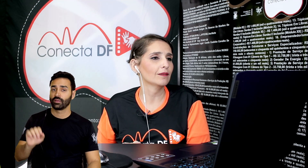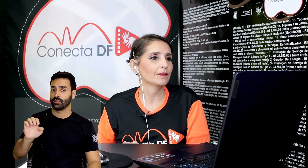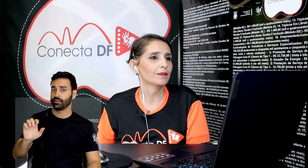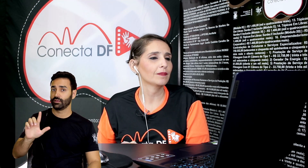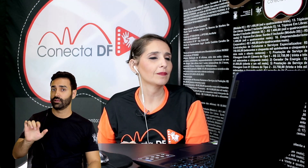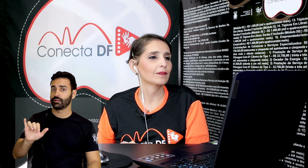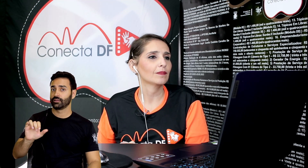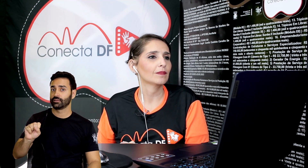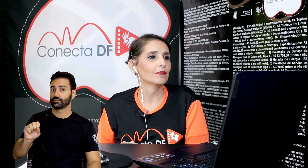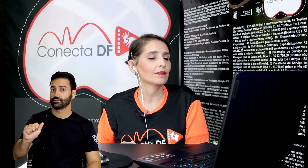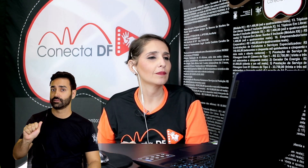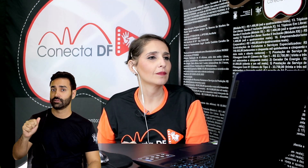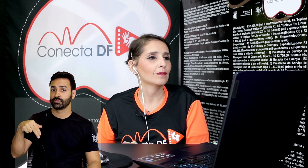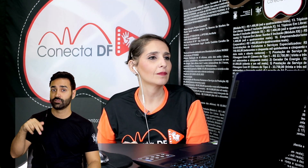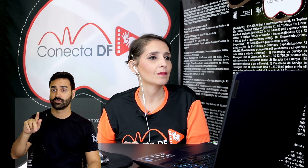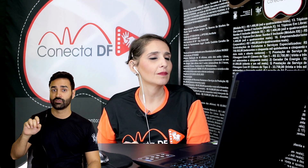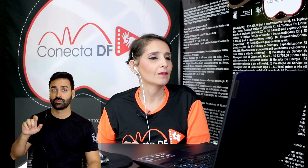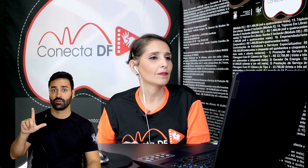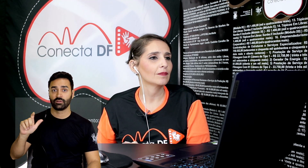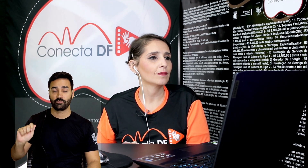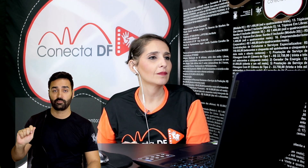Elisângela.